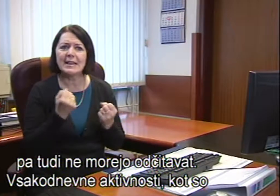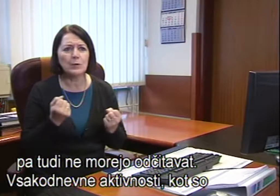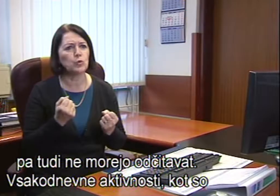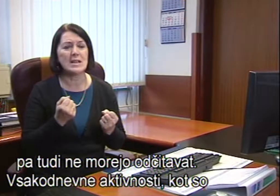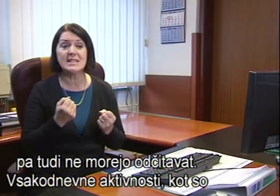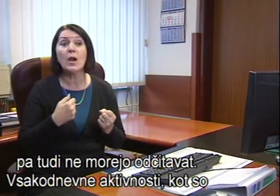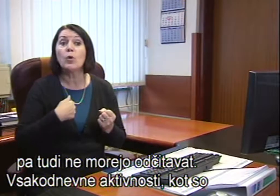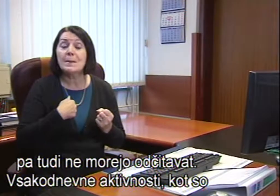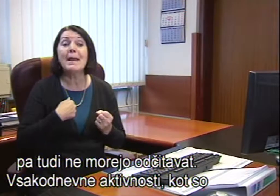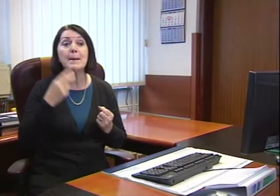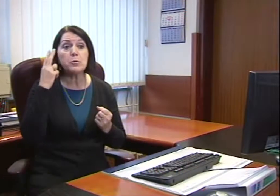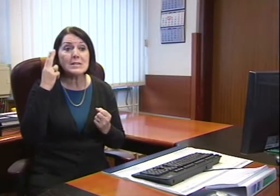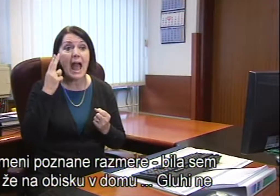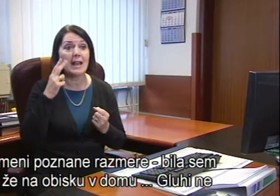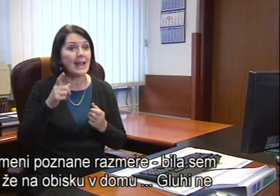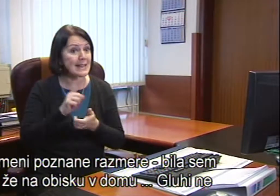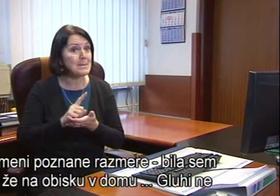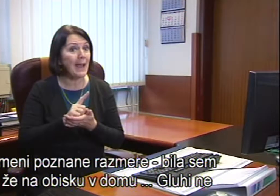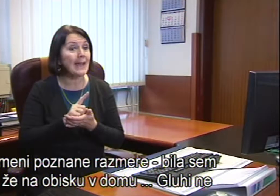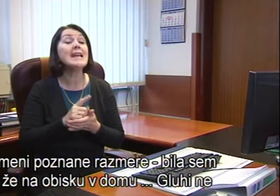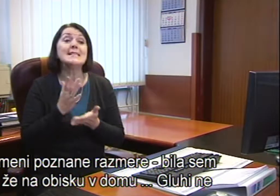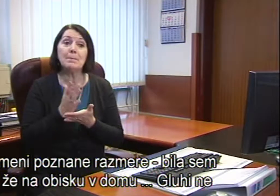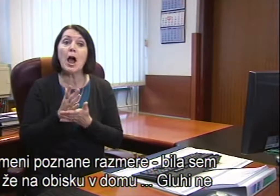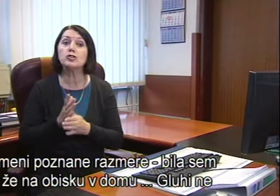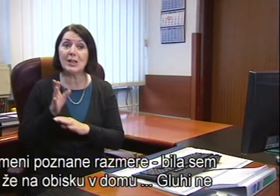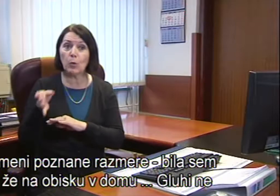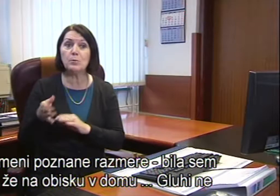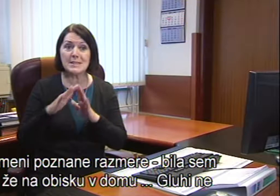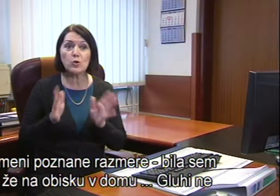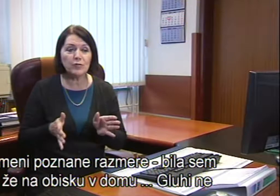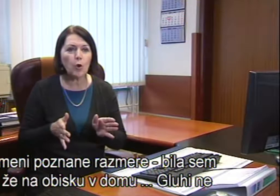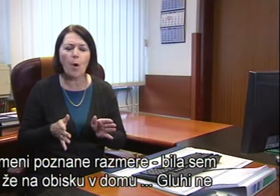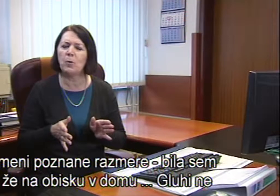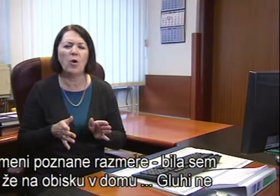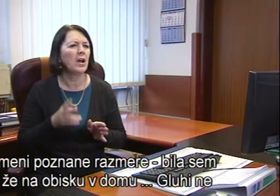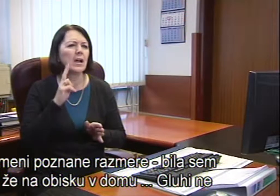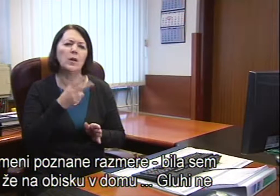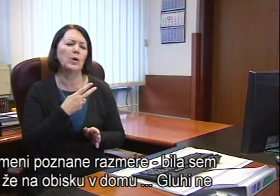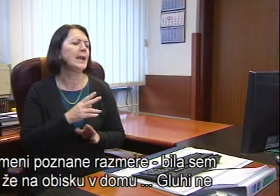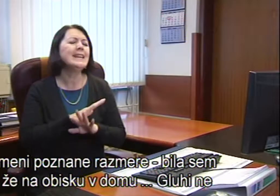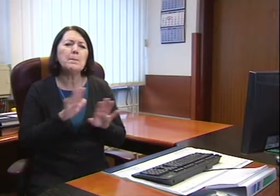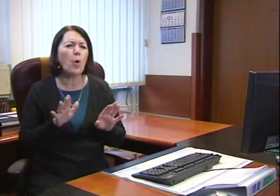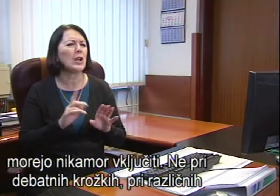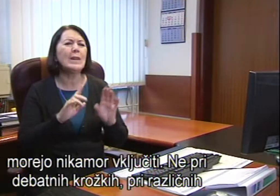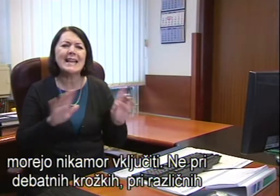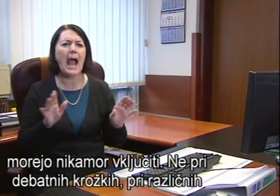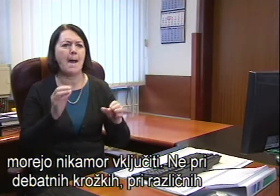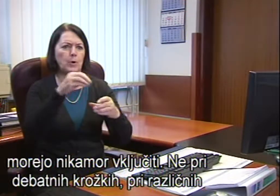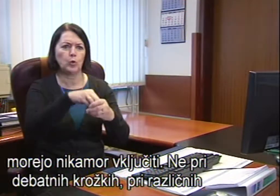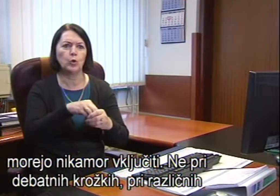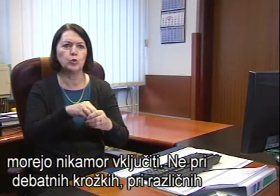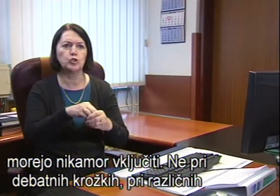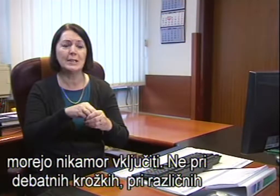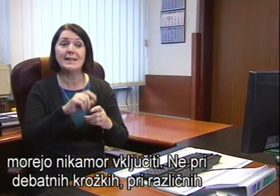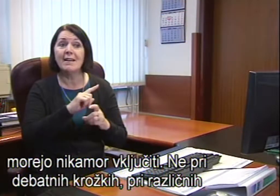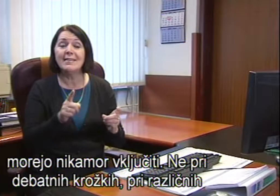Vsakodnevne aktivnosti, kot meni poznane razmere, sem bila še na obisku v domu. Gluhi ne morejo